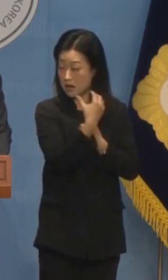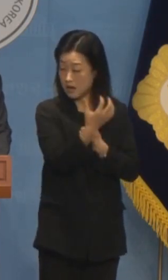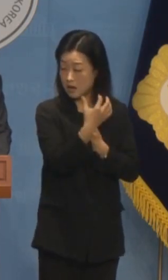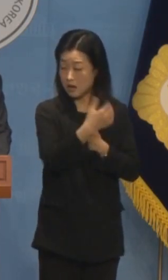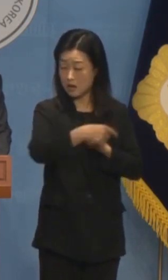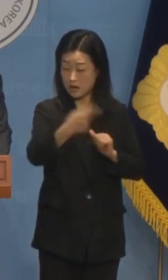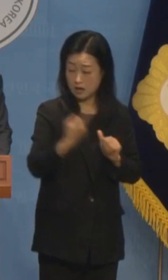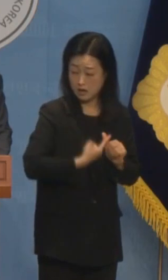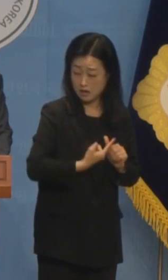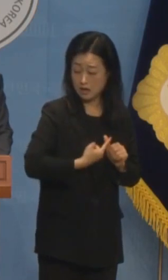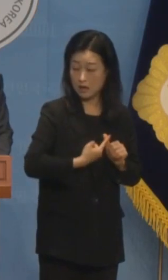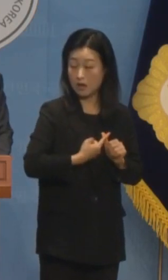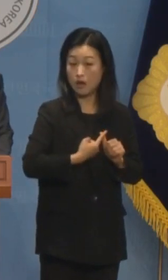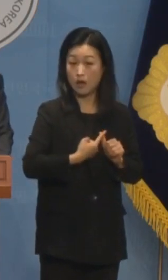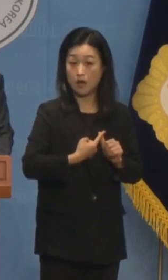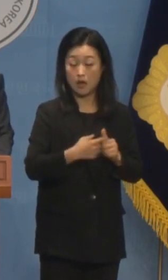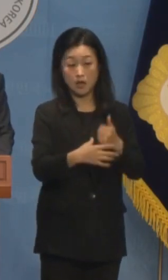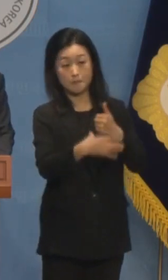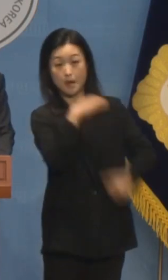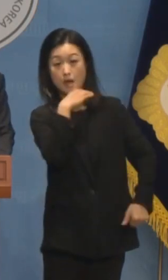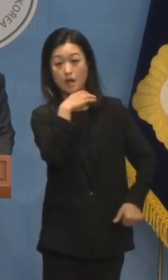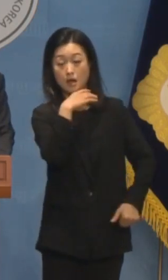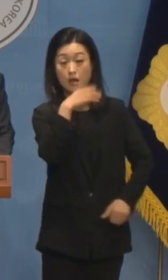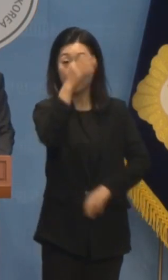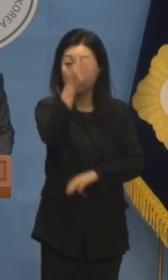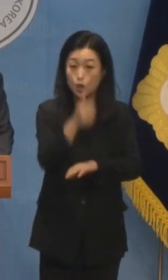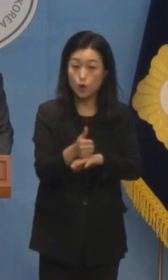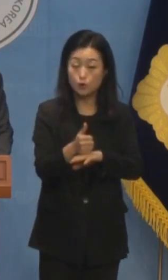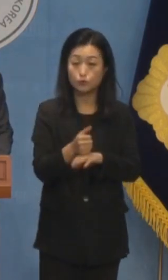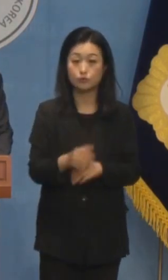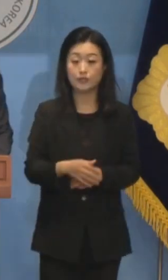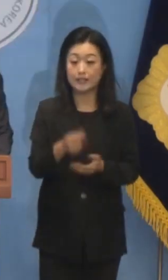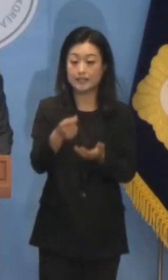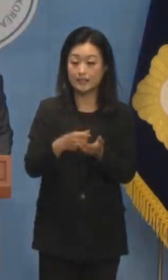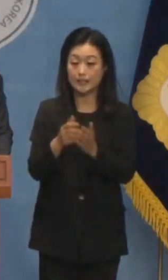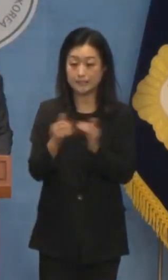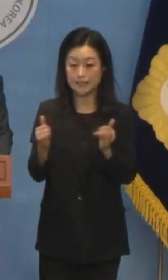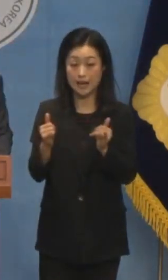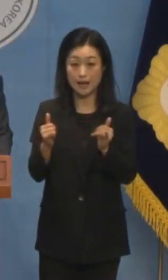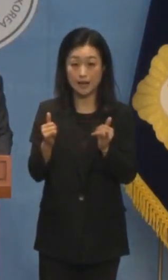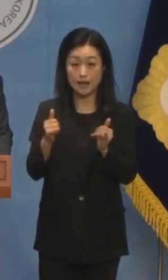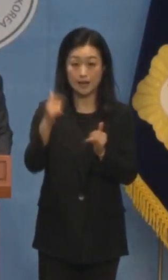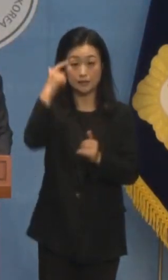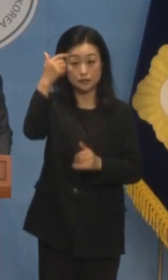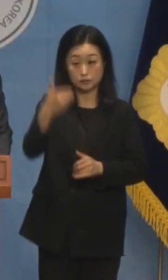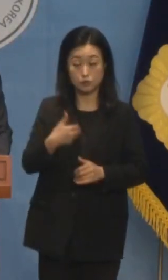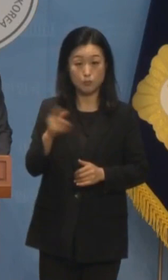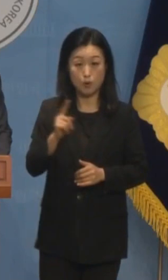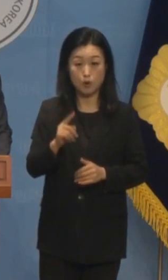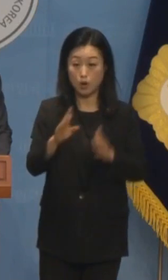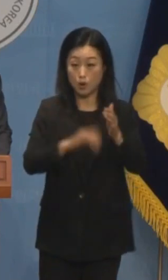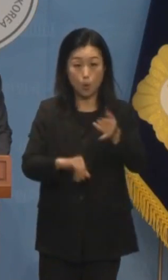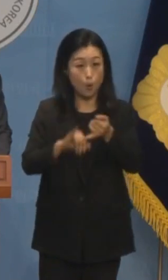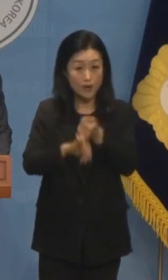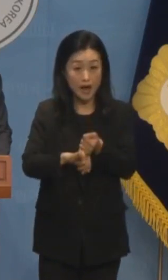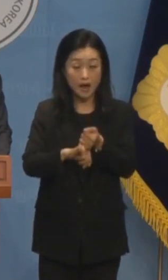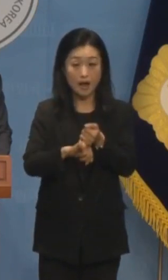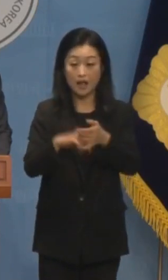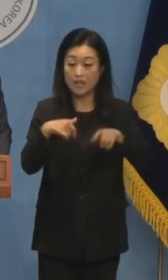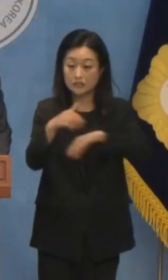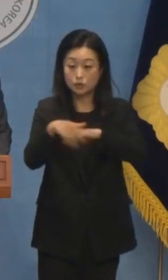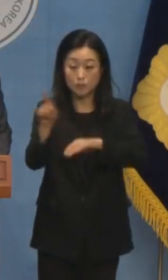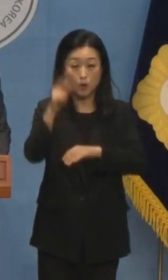피해를 받고 있습니다. 그로 인해 언론이 제게 공약과 정책을 질의하기보다